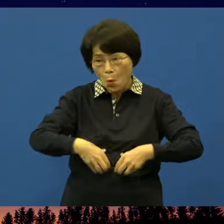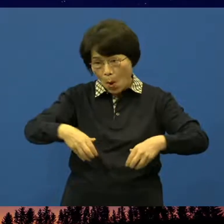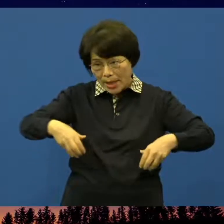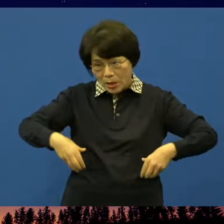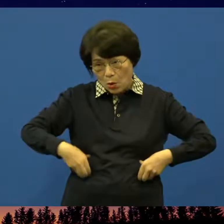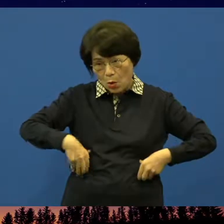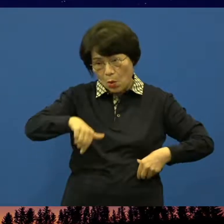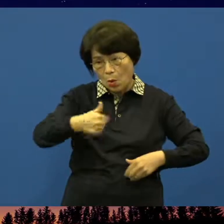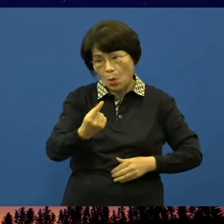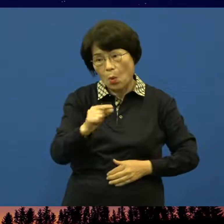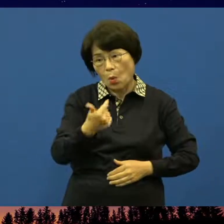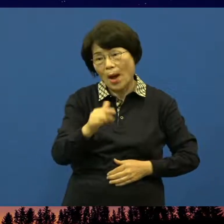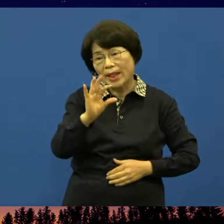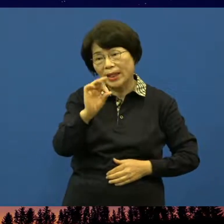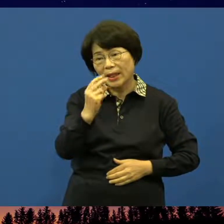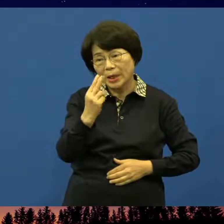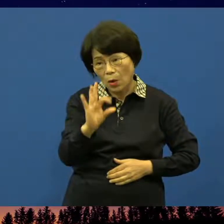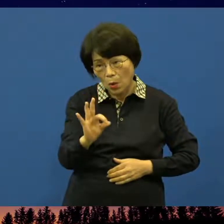알게 하라.